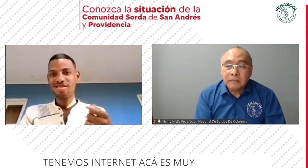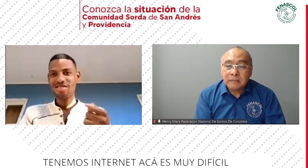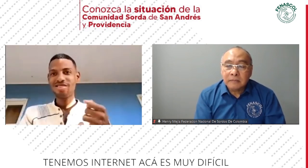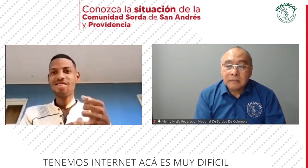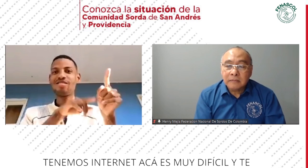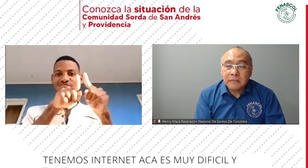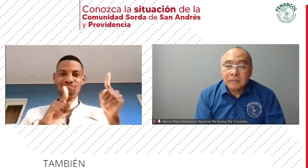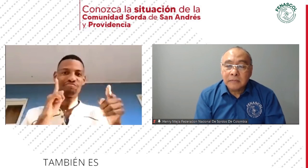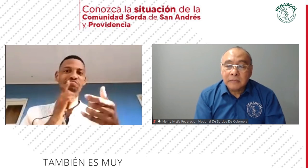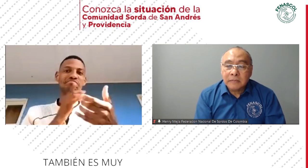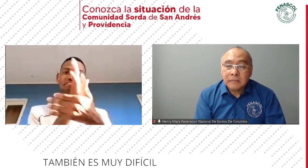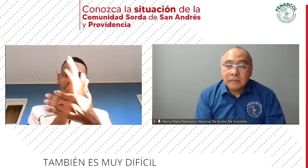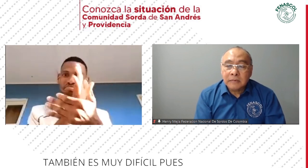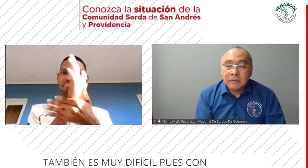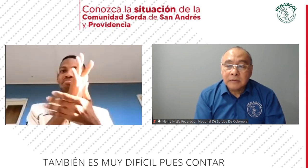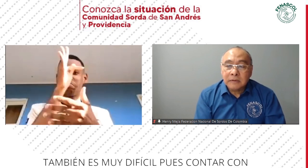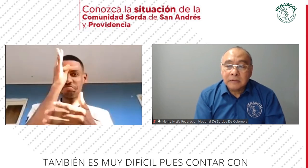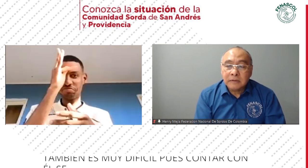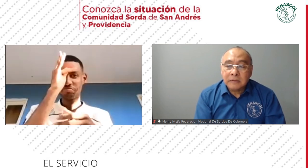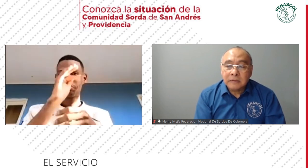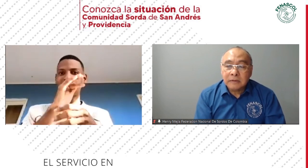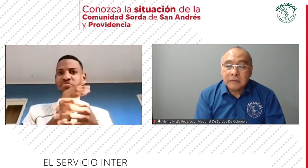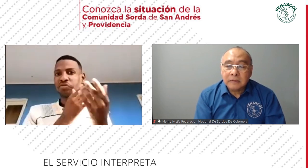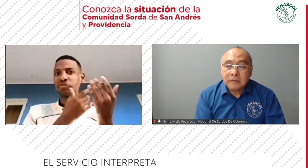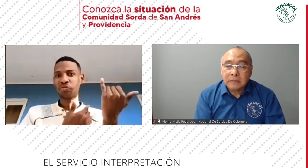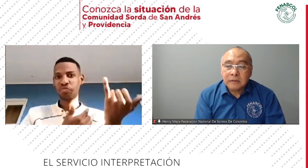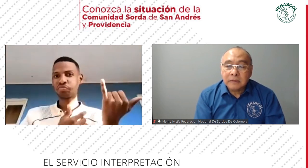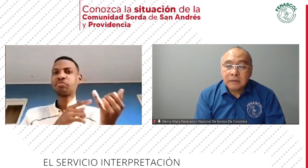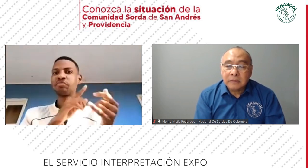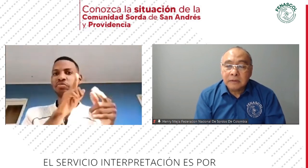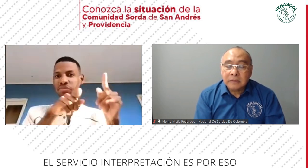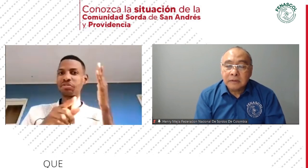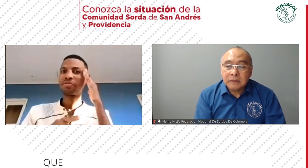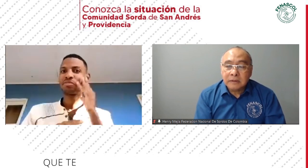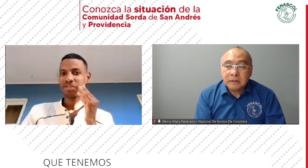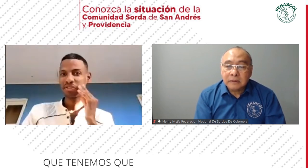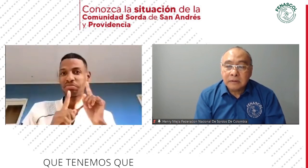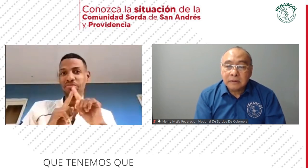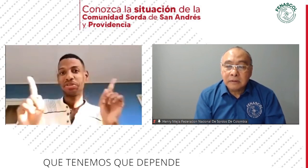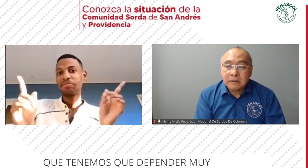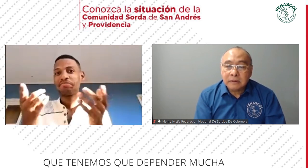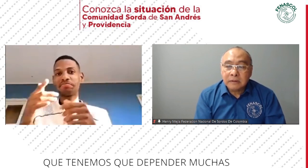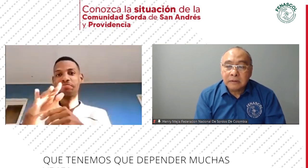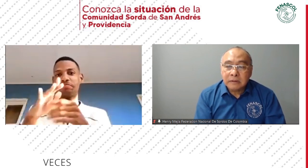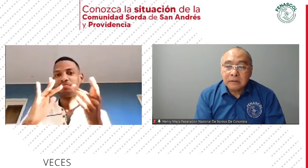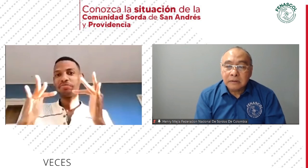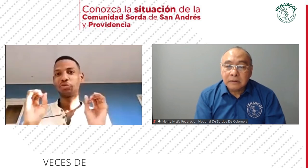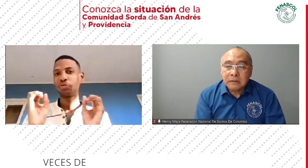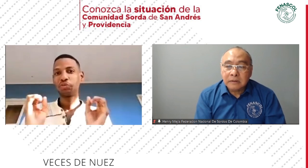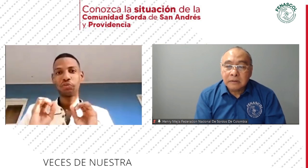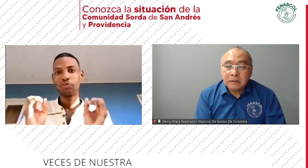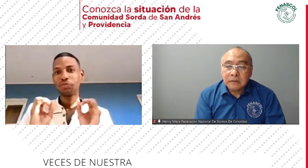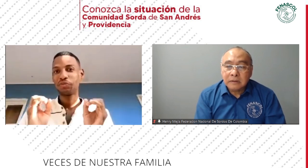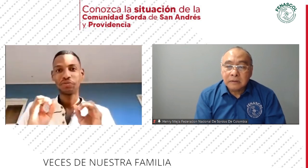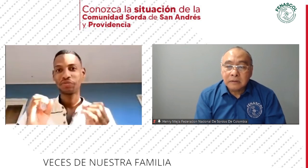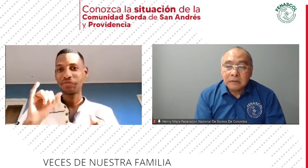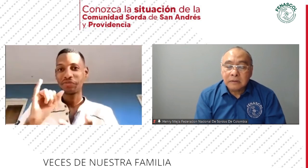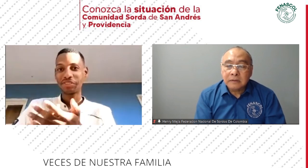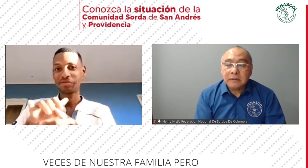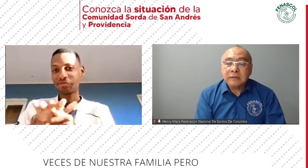difícil y también es muy difícil pues contar con el servicio de interpretación es por eso que tenemos que depender muchas veces de nuestra familia